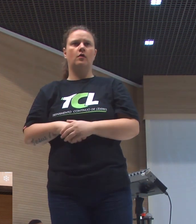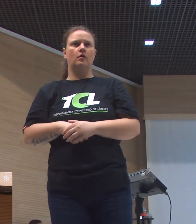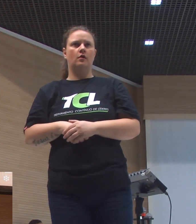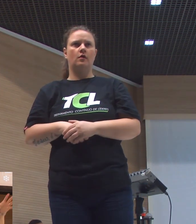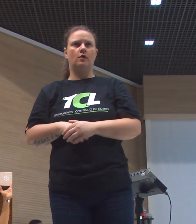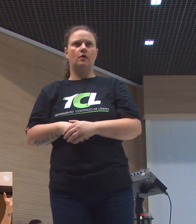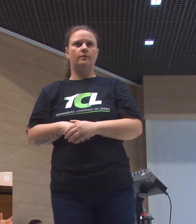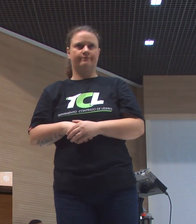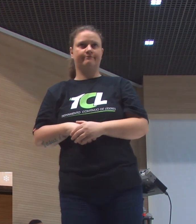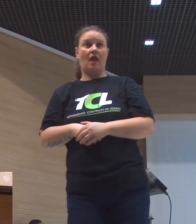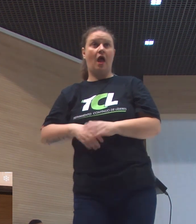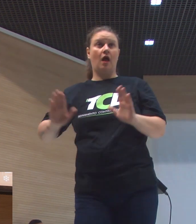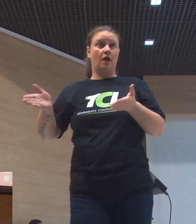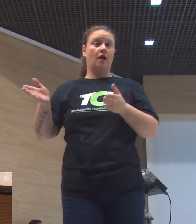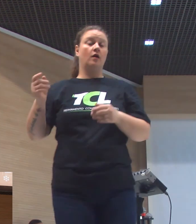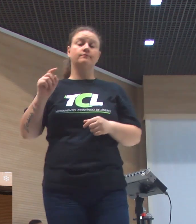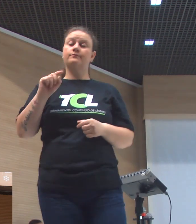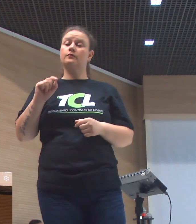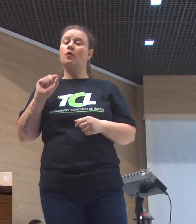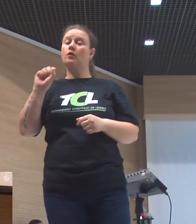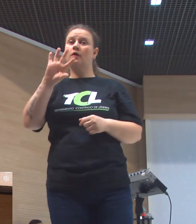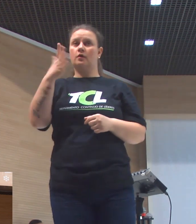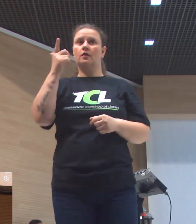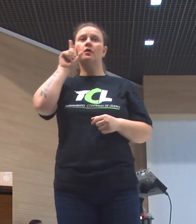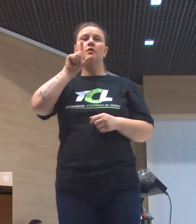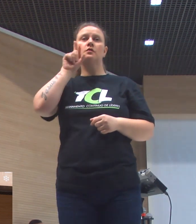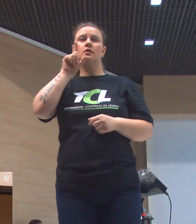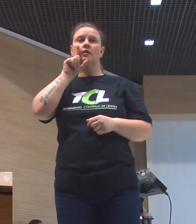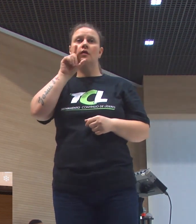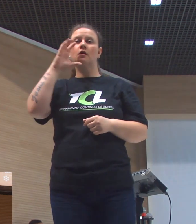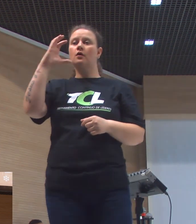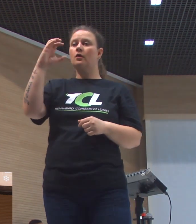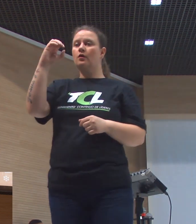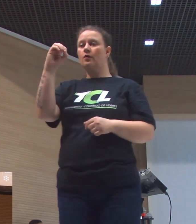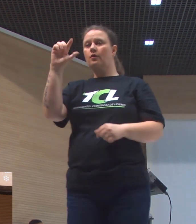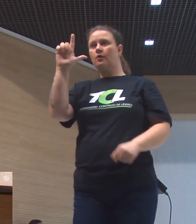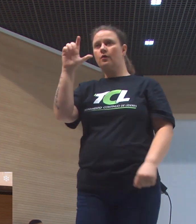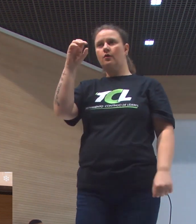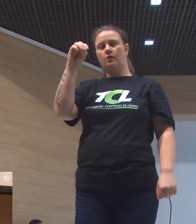o chamado Novo Mundo. Os Estados Unidos foram colonizados pelos puritanos,